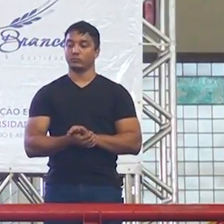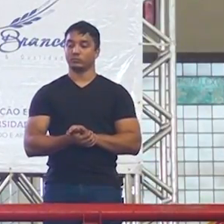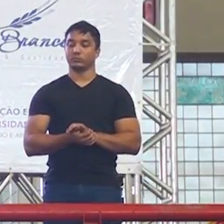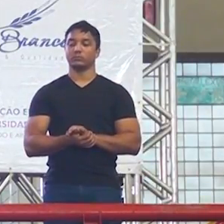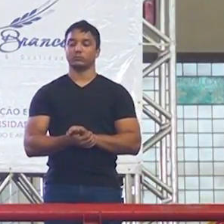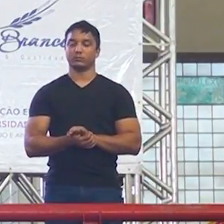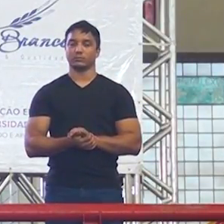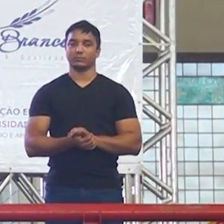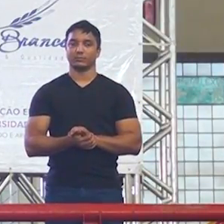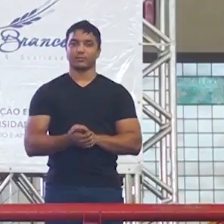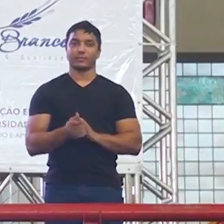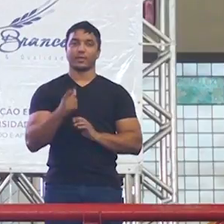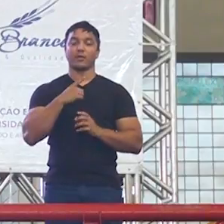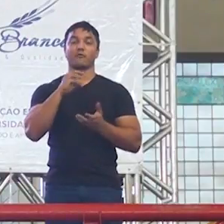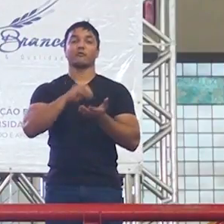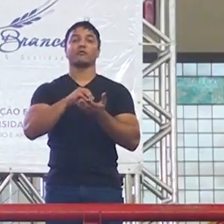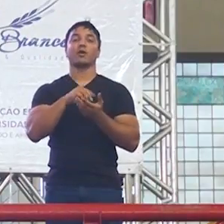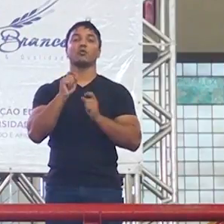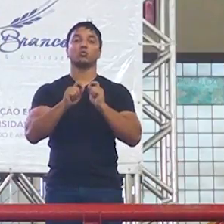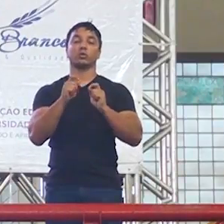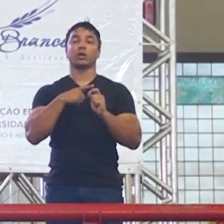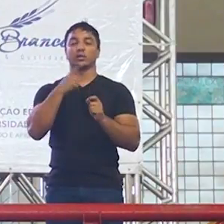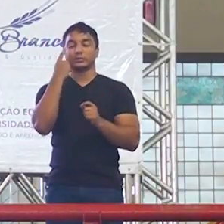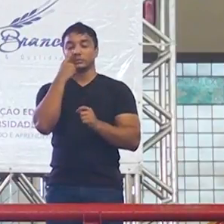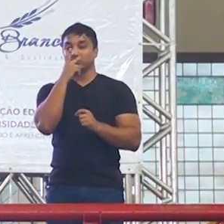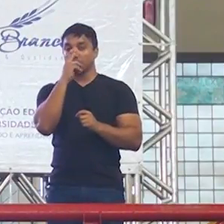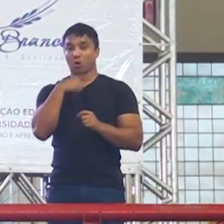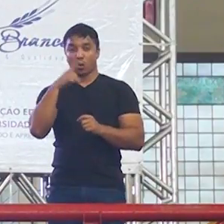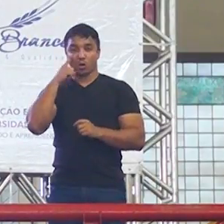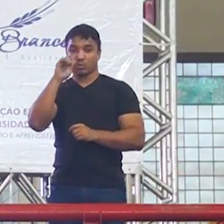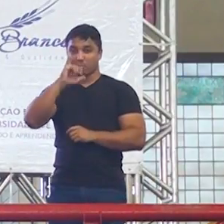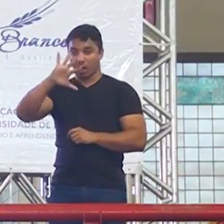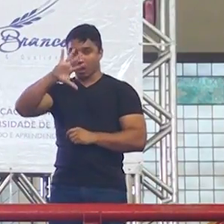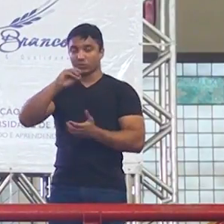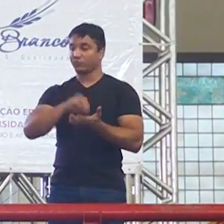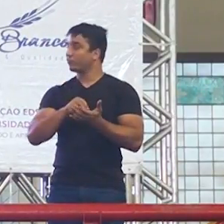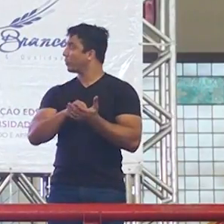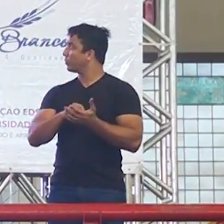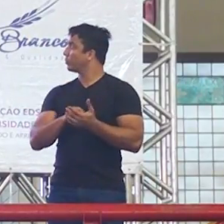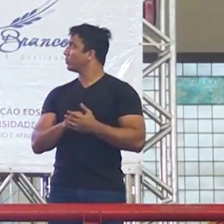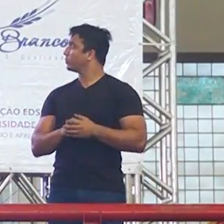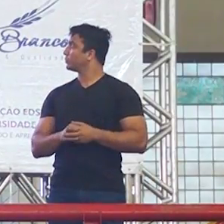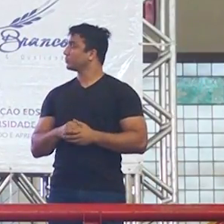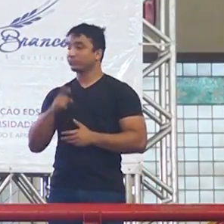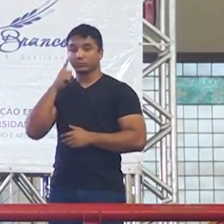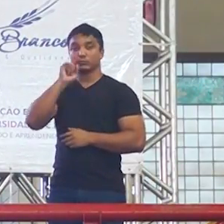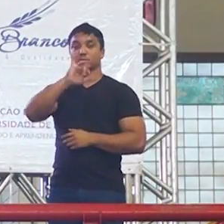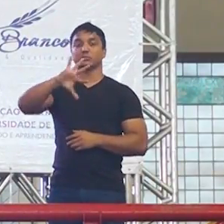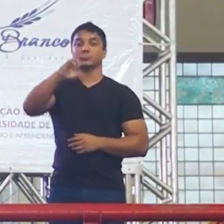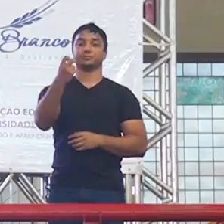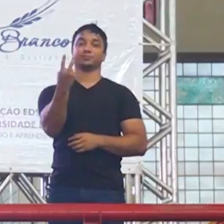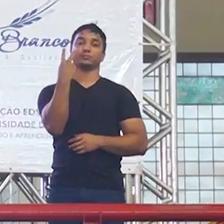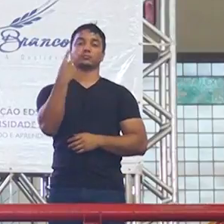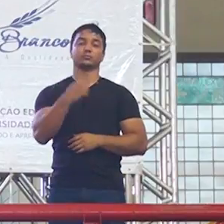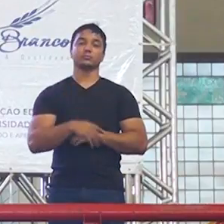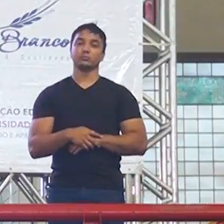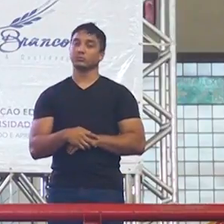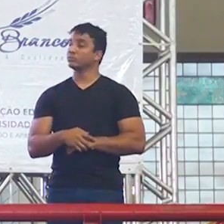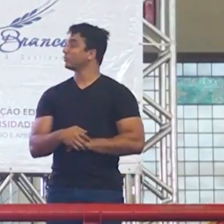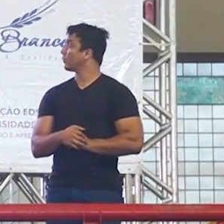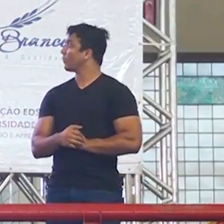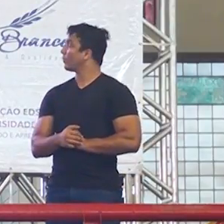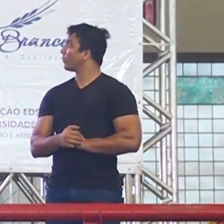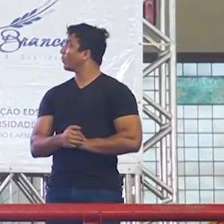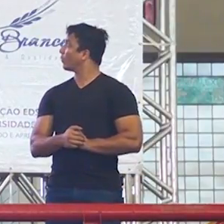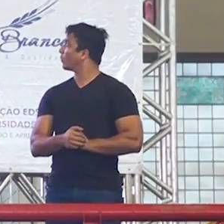faltou aí um dadozinho que é esse quadro. Qual é o quadro? Olha aí. Se um